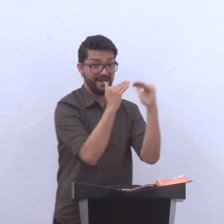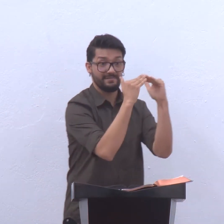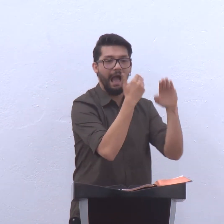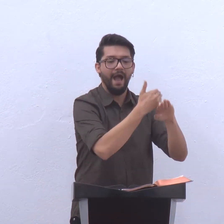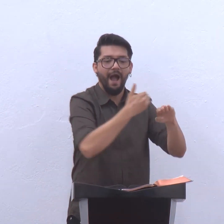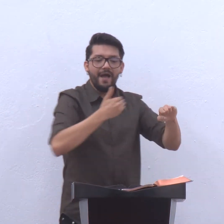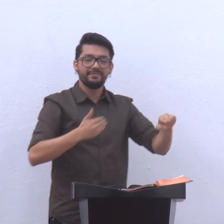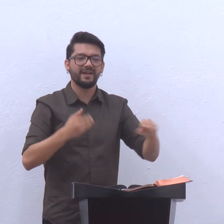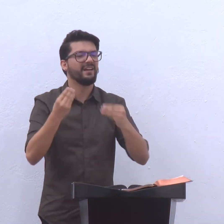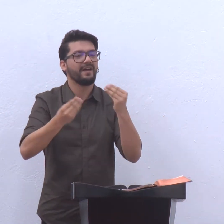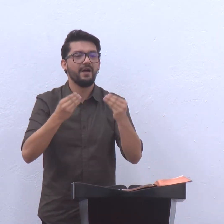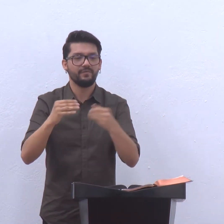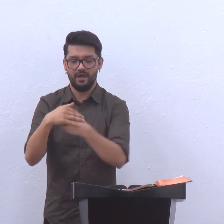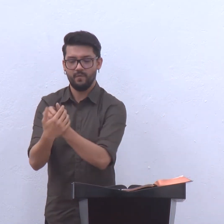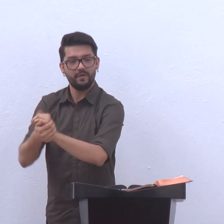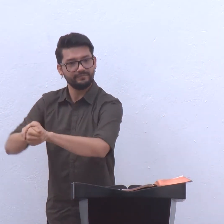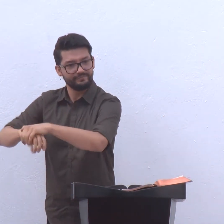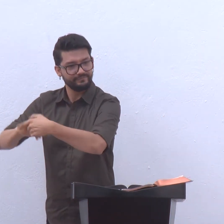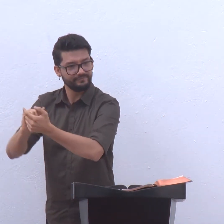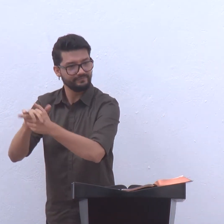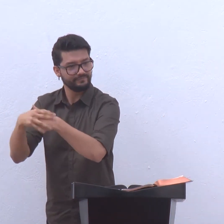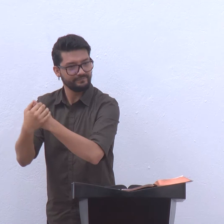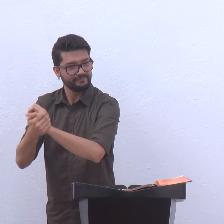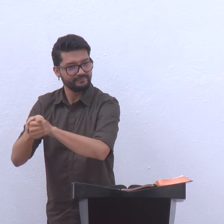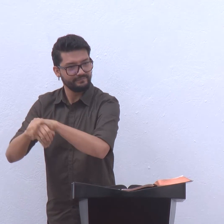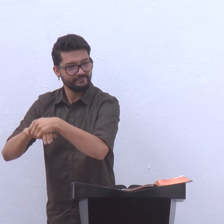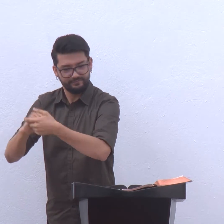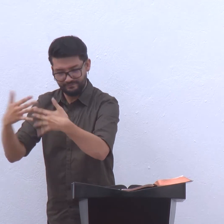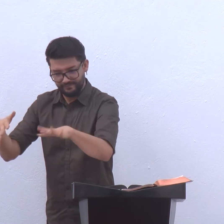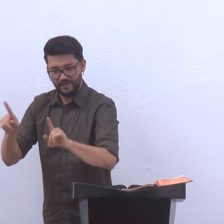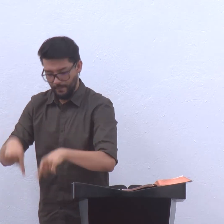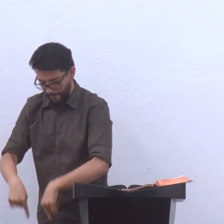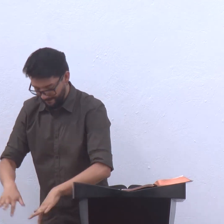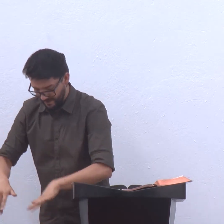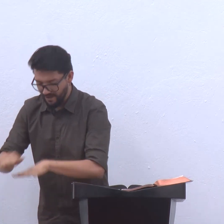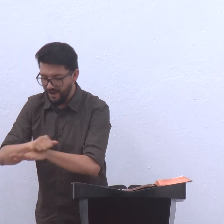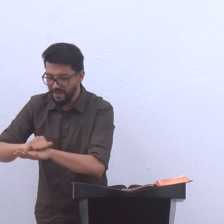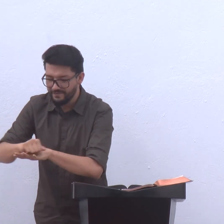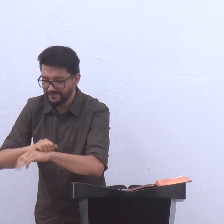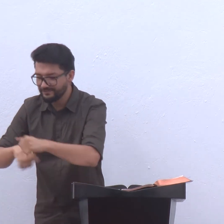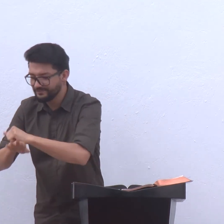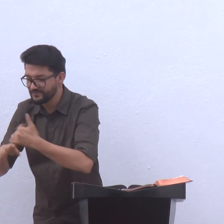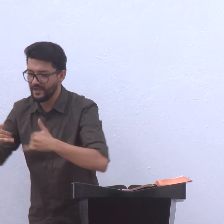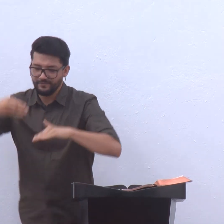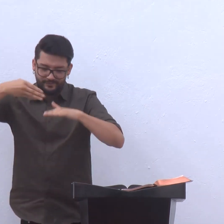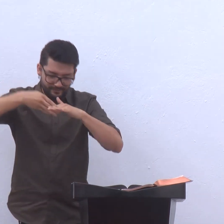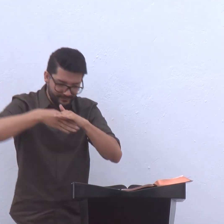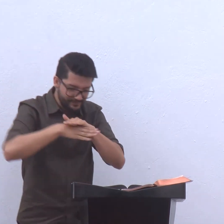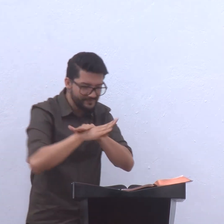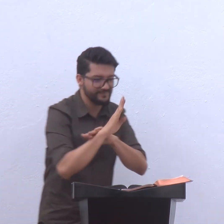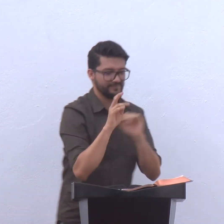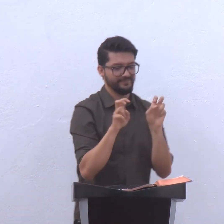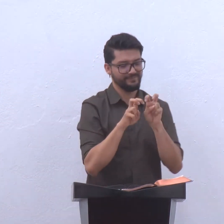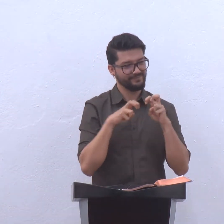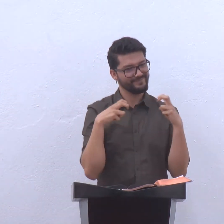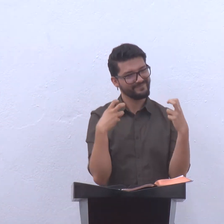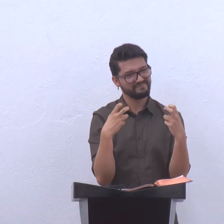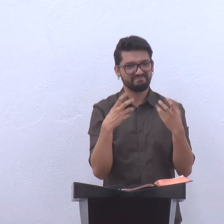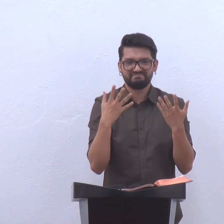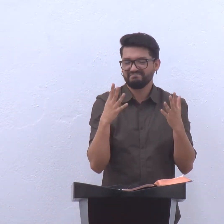cultura judía. Cuando entraban a las casas, ¿qué tenían que hacer? Lavarse las manos, lavarse los pies y entrar a la